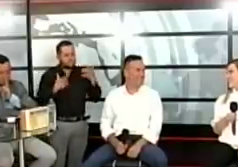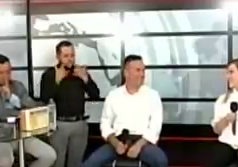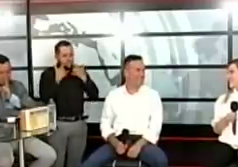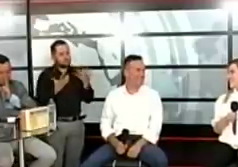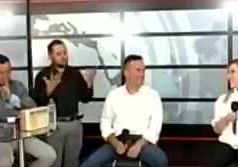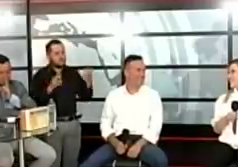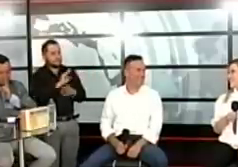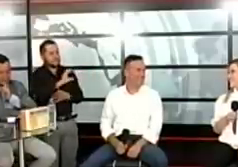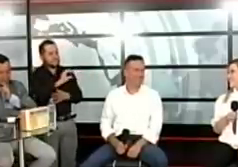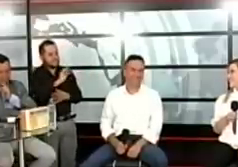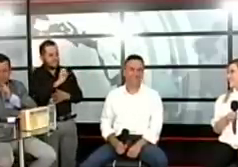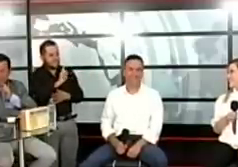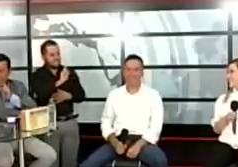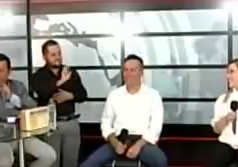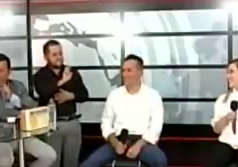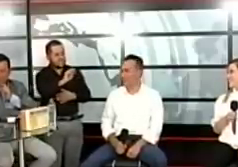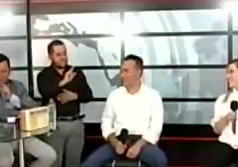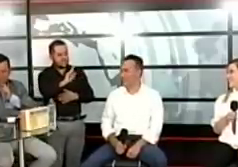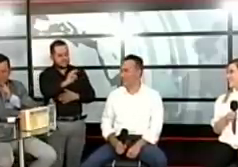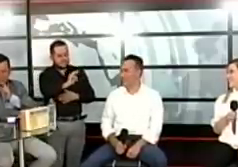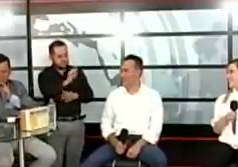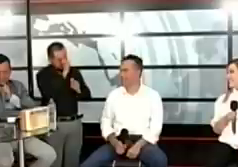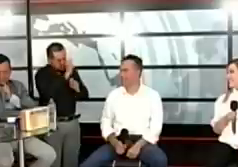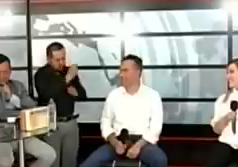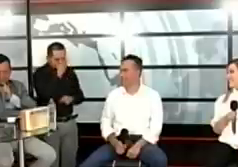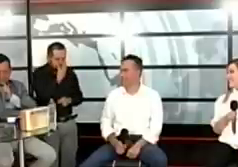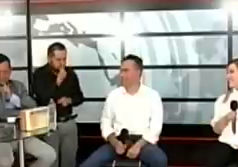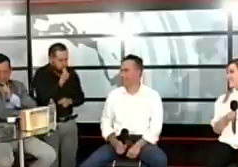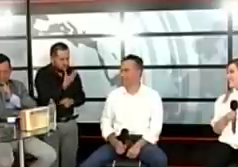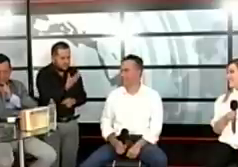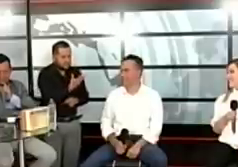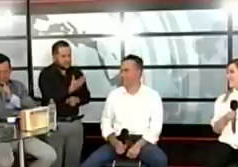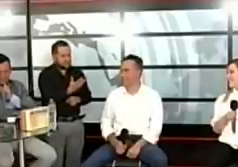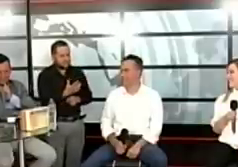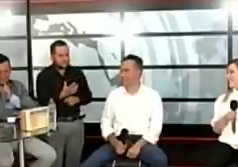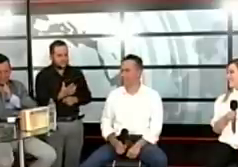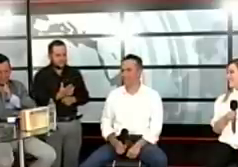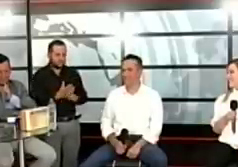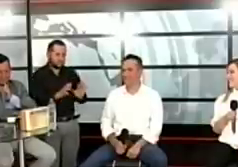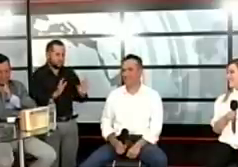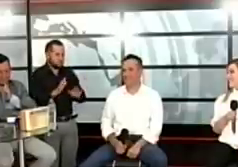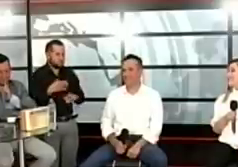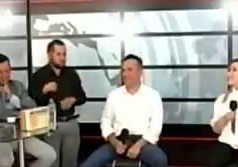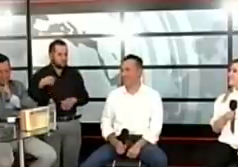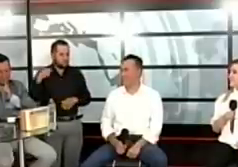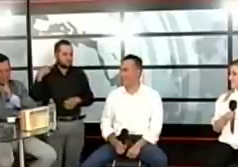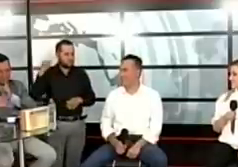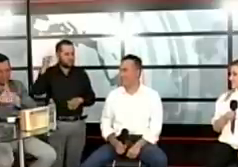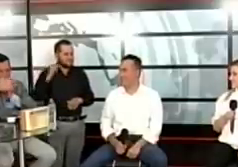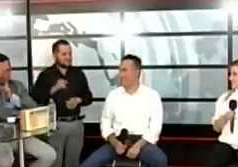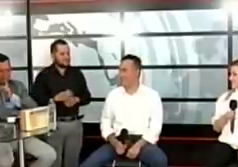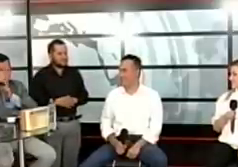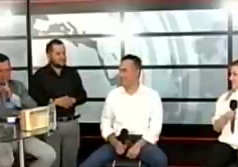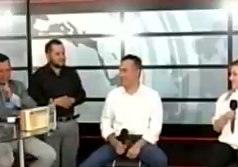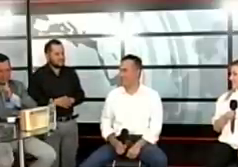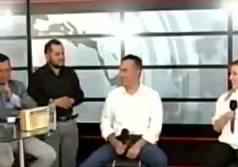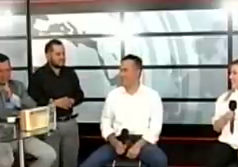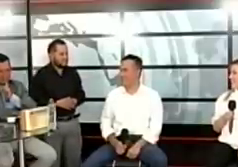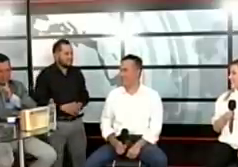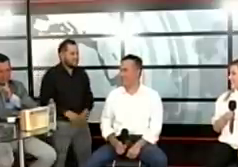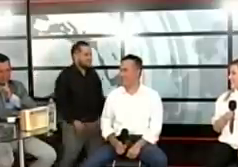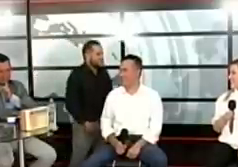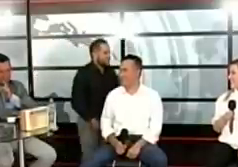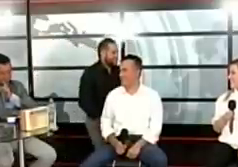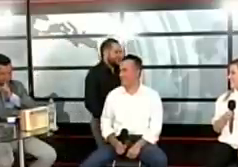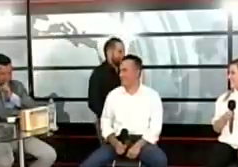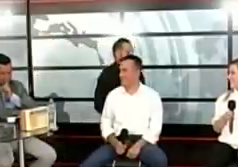Yo recuerdo a Vicente Fernández. Es muy sospechoso. Ellas son divinas. Cada que llega una mujer, no casi siempre la da por ver. Yo no soy de apellido Rivera. Doctora